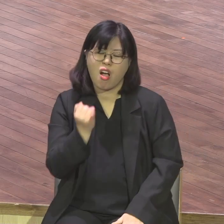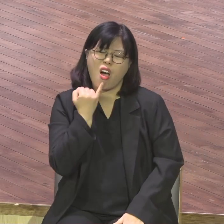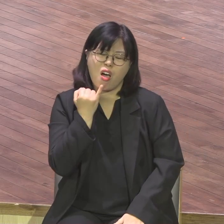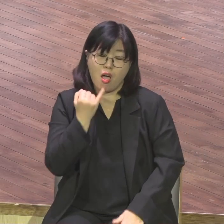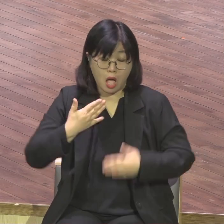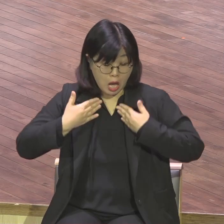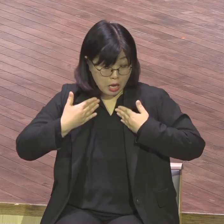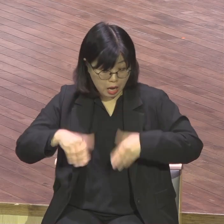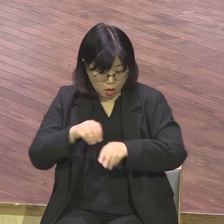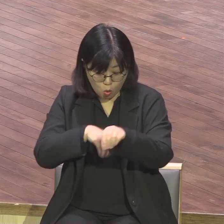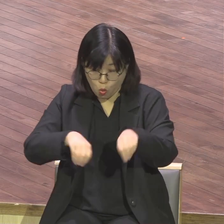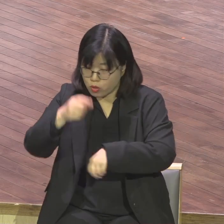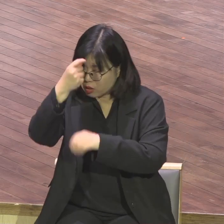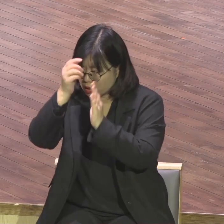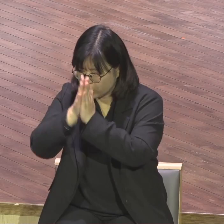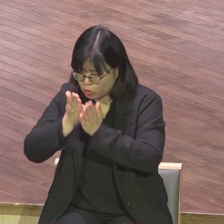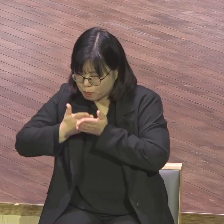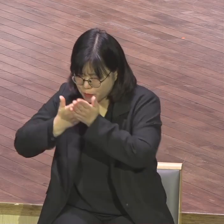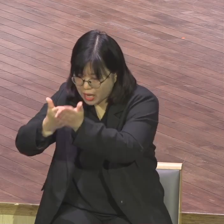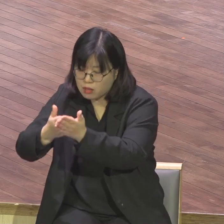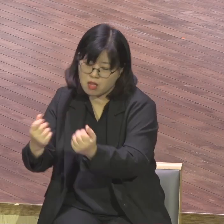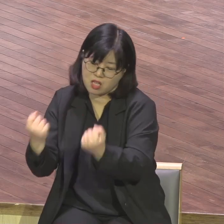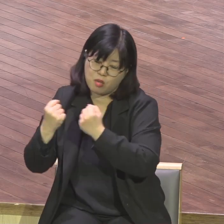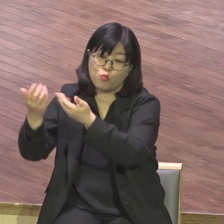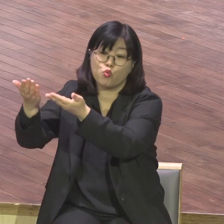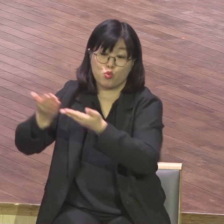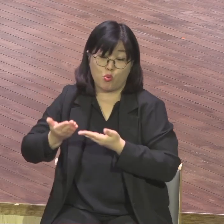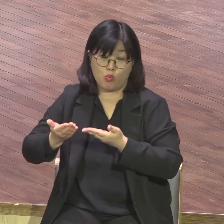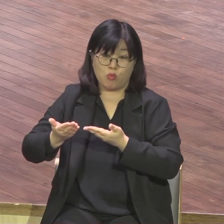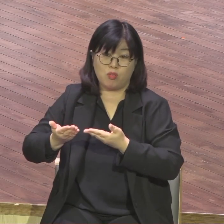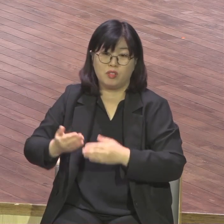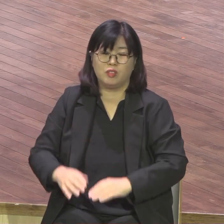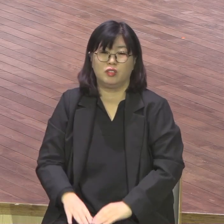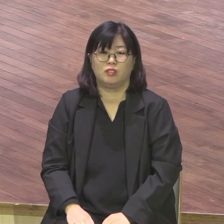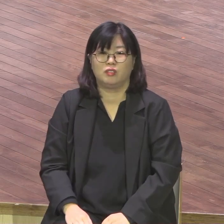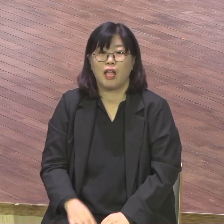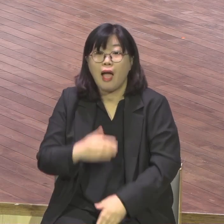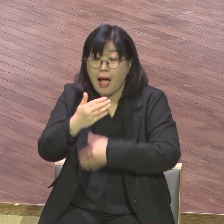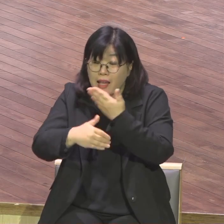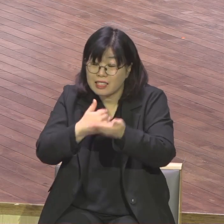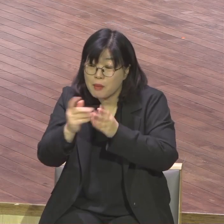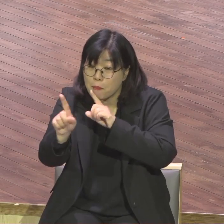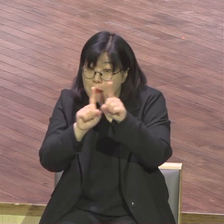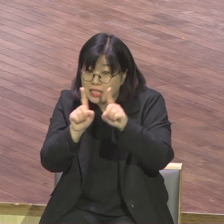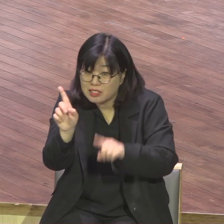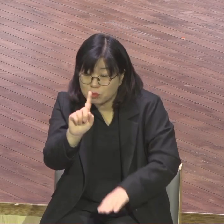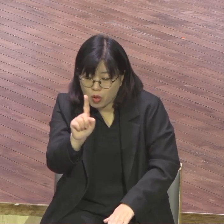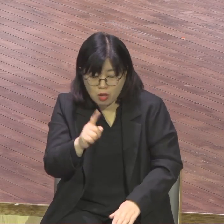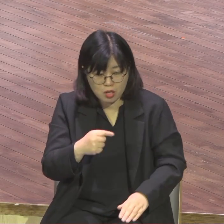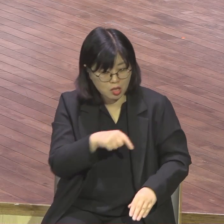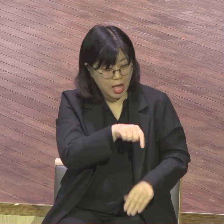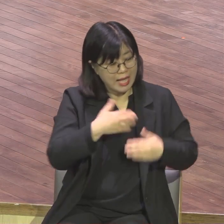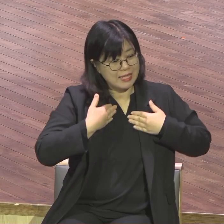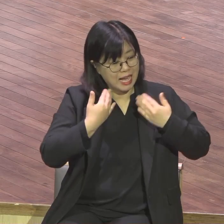나타나냐? 무능한 자를 유능하게, 가난한 자를 부유하게, 약한 자를 강하게 어디서 나오느냐?